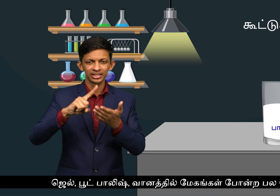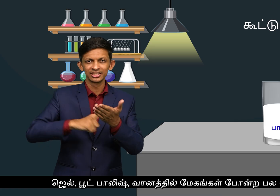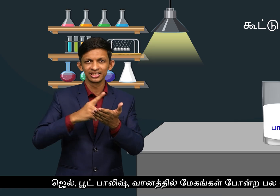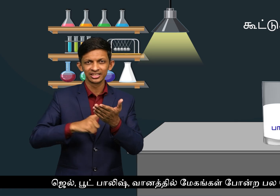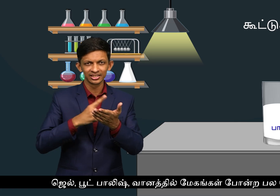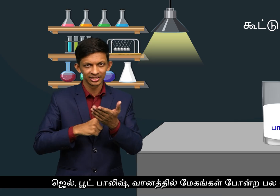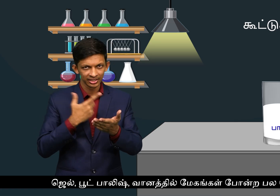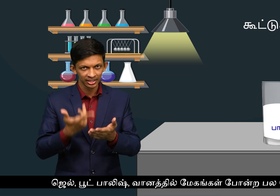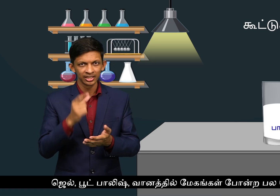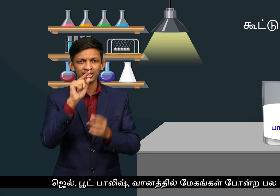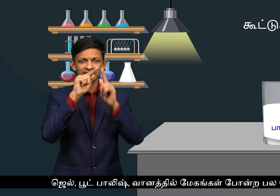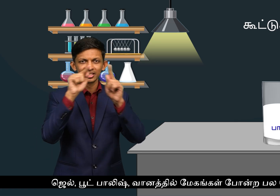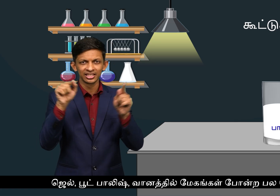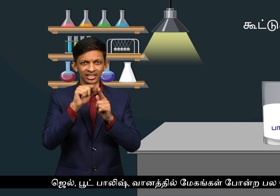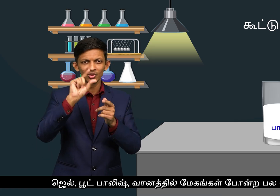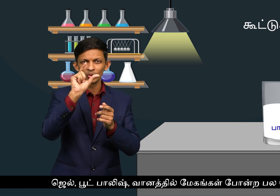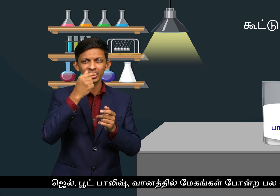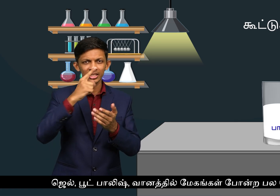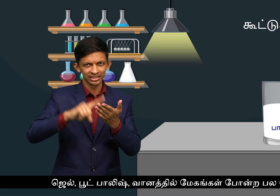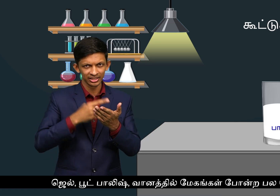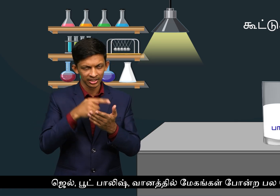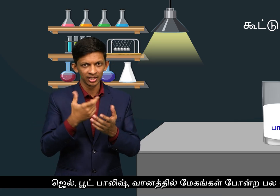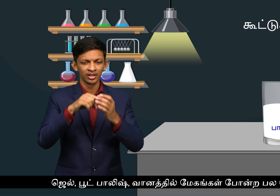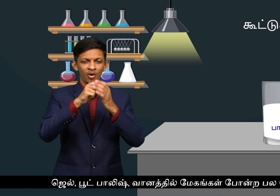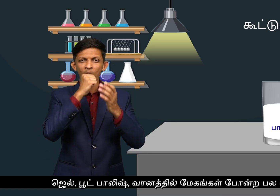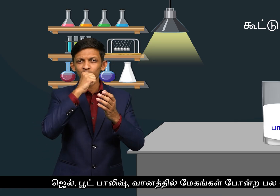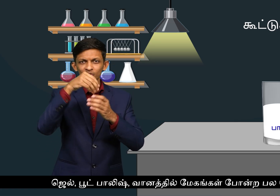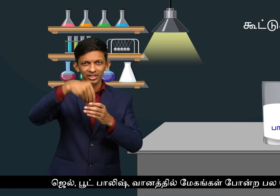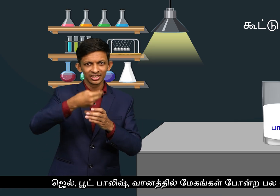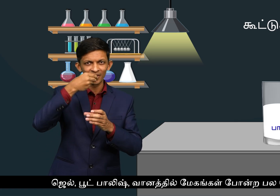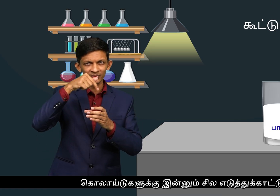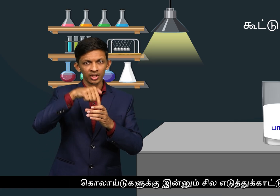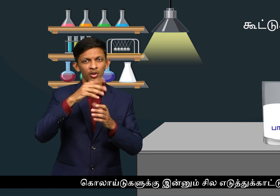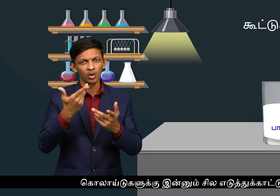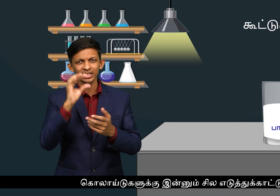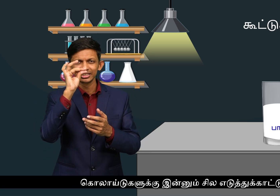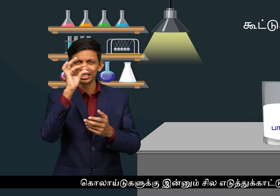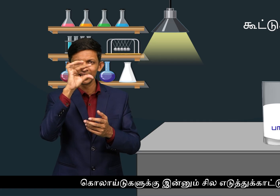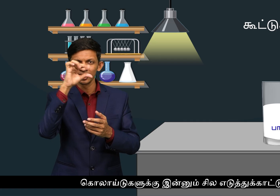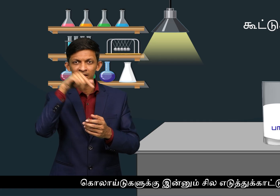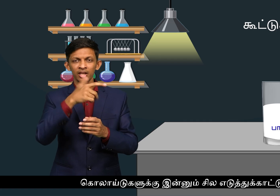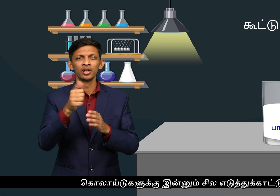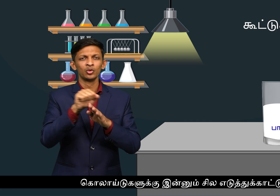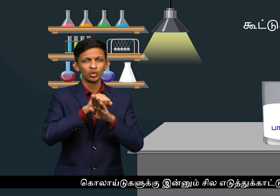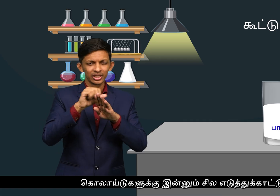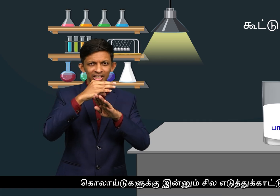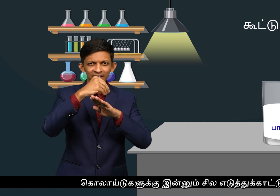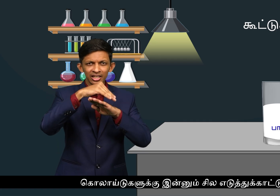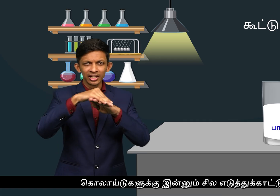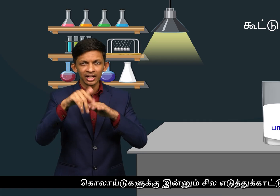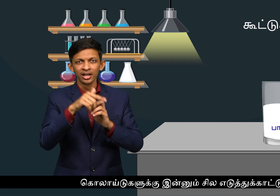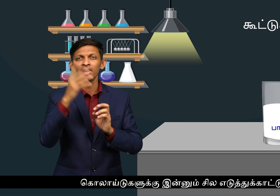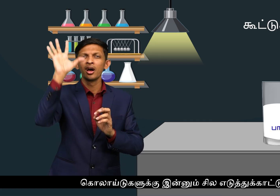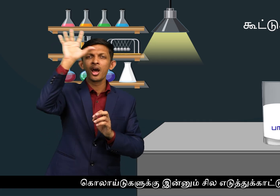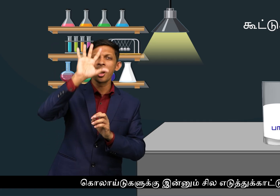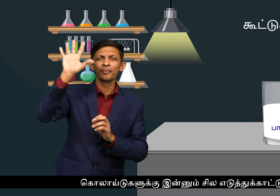ஜெல், பூட் பாலிஷ், வானத்தில் மேகங்கள் போன்ற பல பொருட்கள் கொலோய்டால்களுக்கு இன்னும் சில